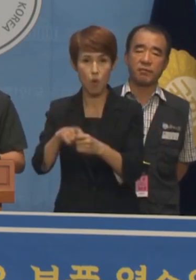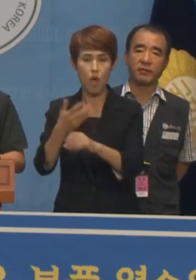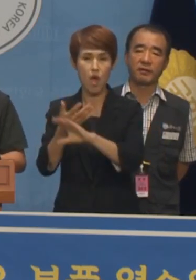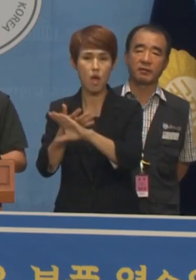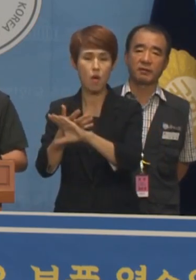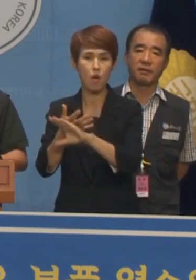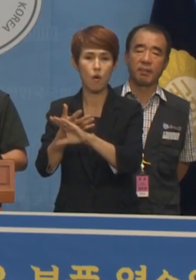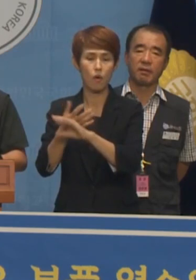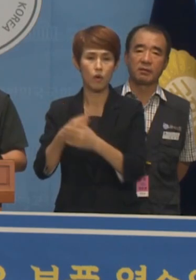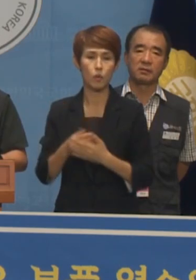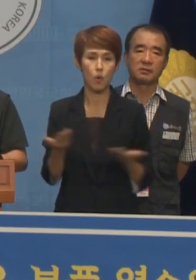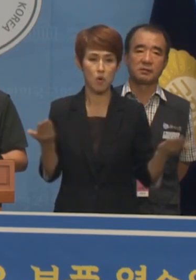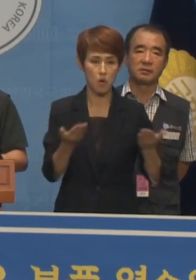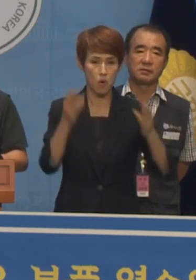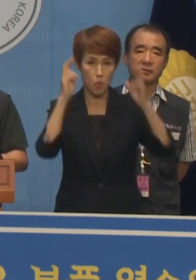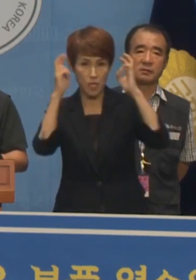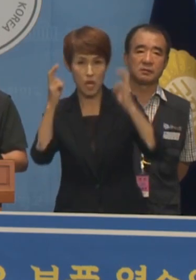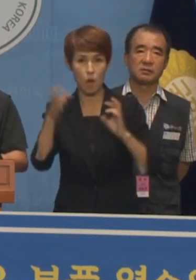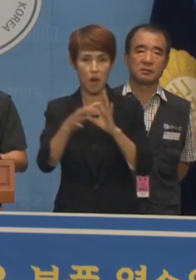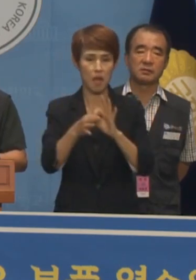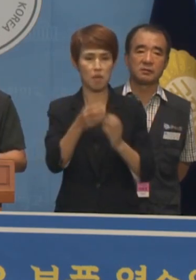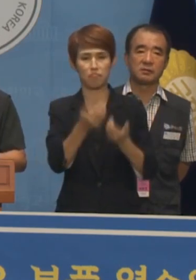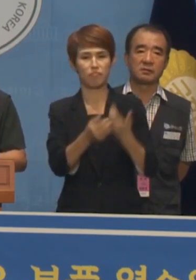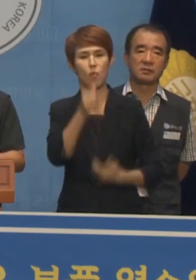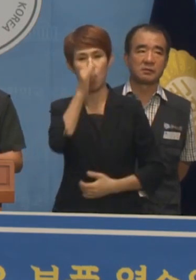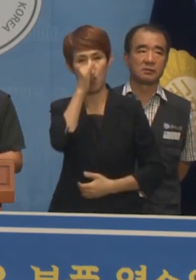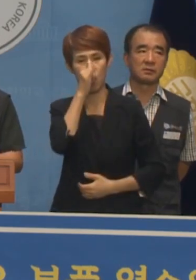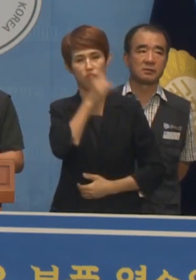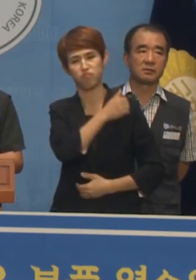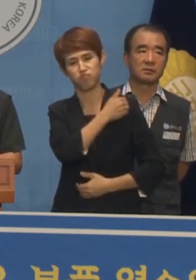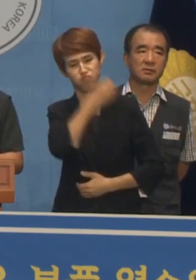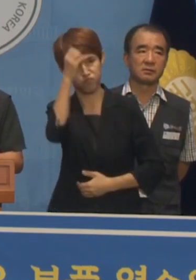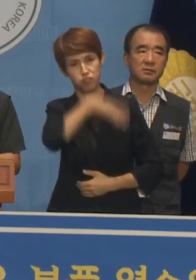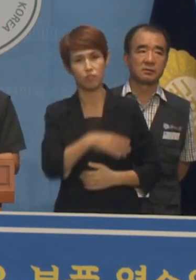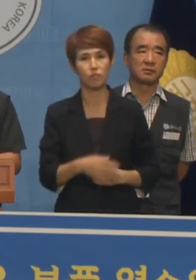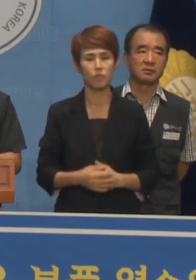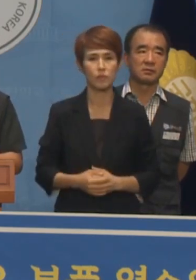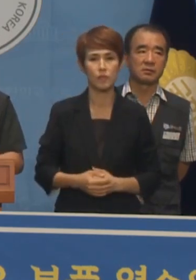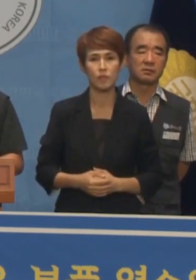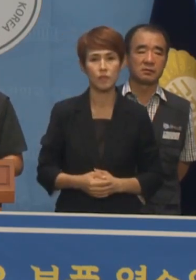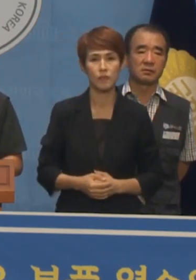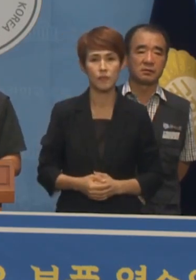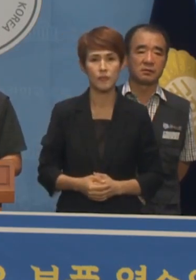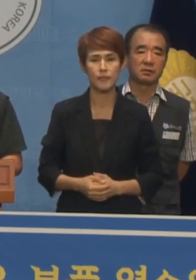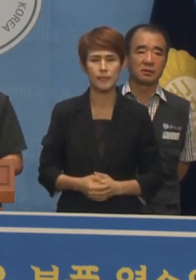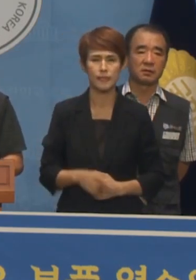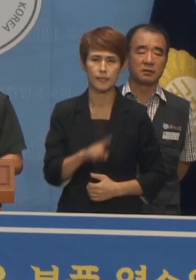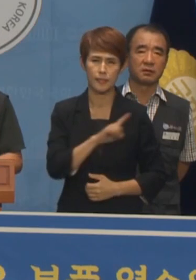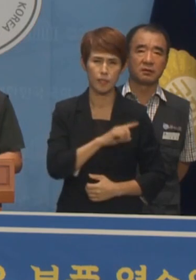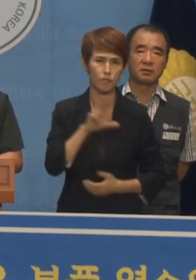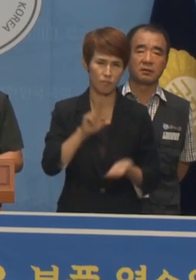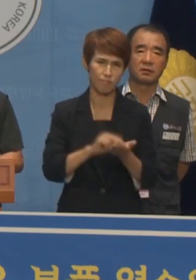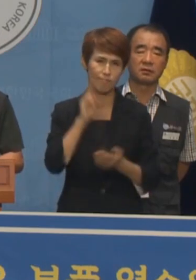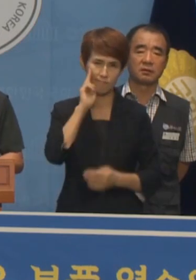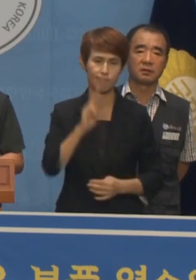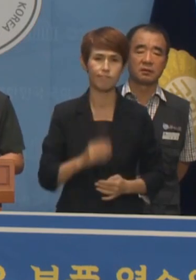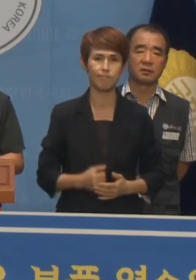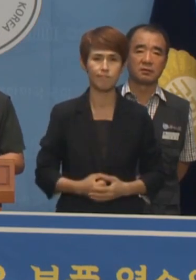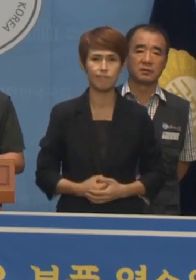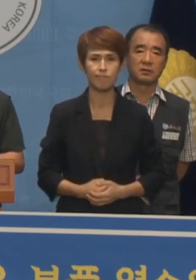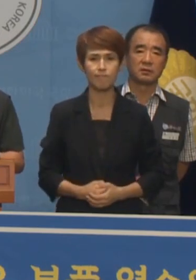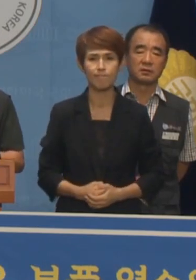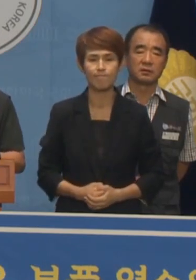부정하고 있고 기술 탈취 등으로 사회적 문제를 발생시키고 있다는 것이 가장 큰 문제라고 볼 수도